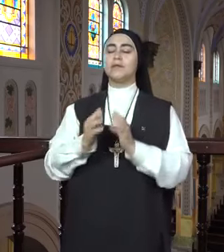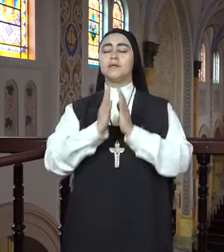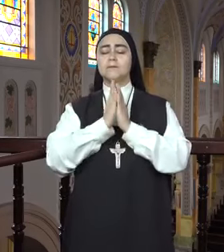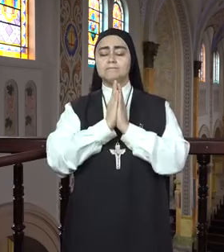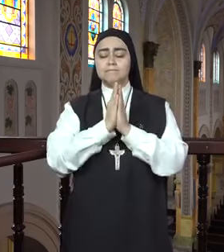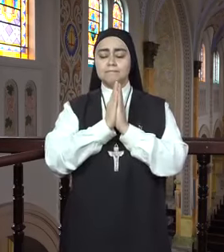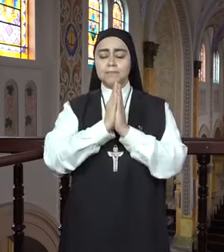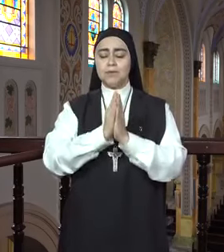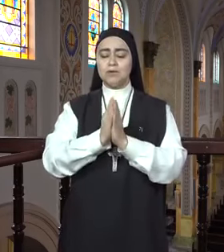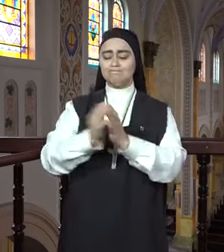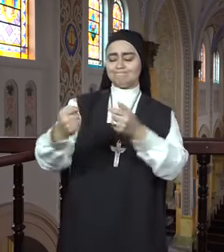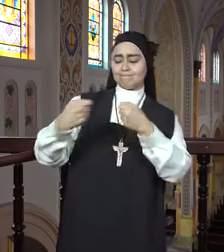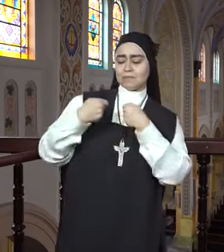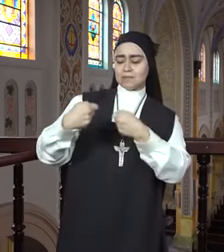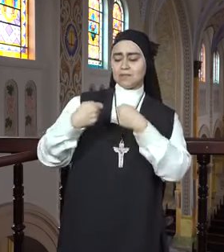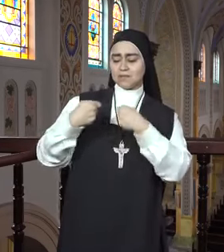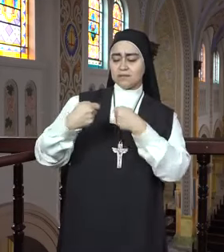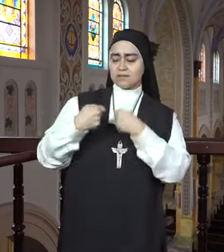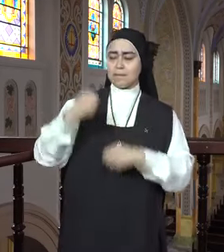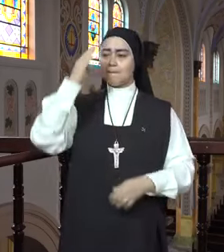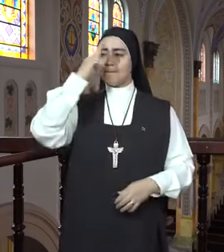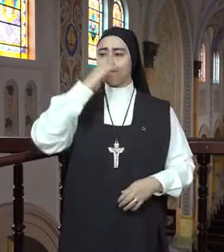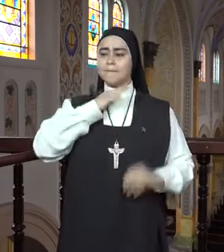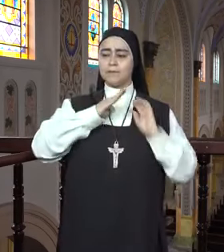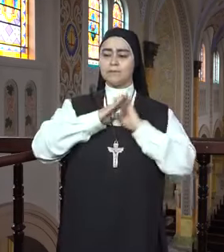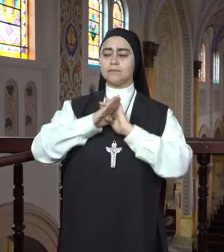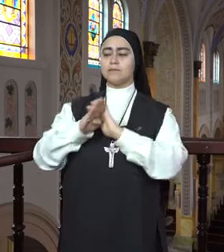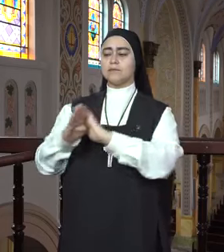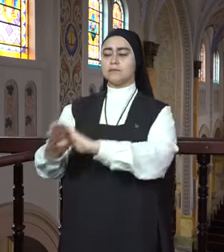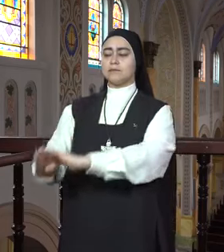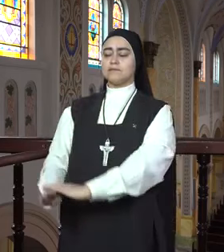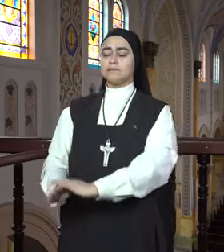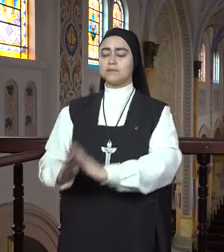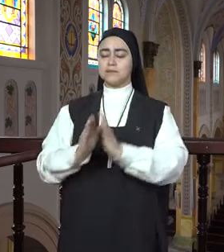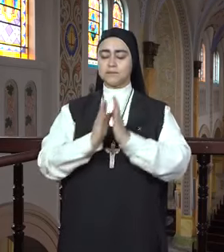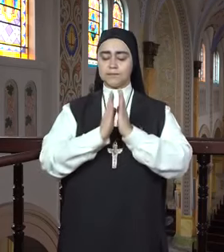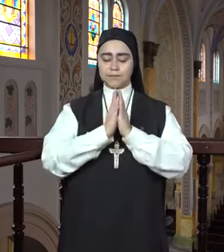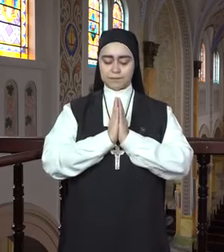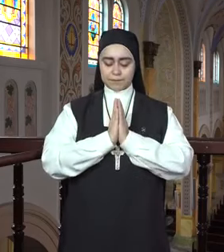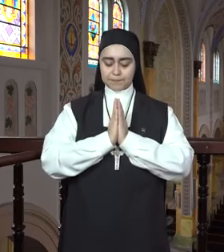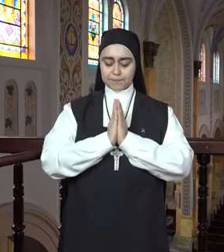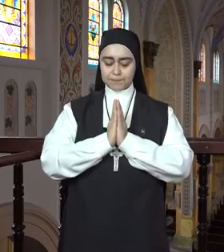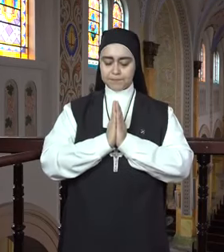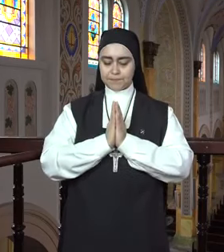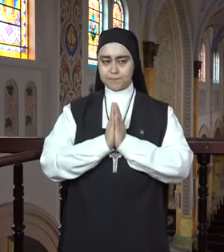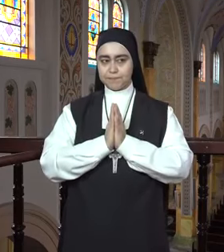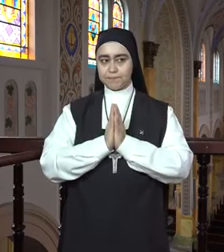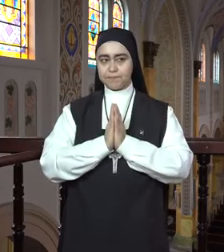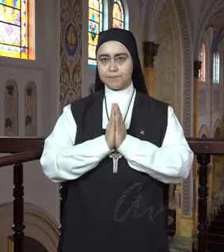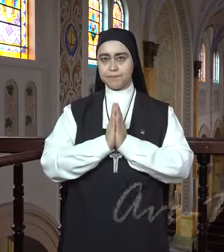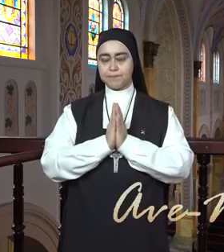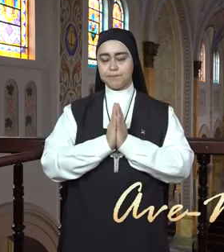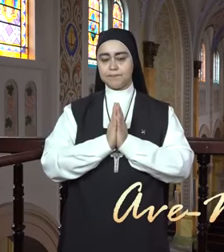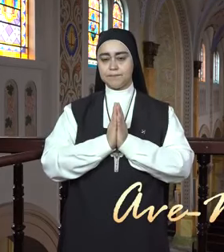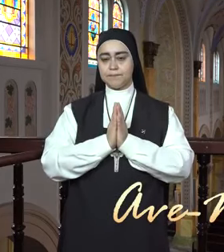tem ofendido. E não nos deixeis cair em tentação, mas livrai-nos do mal. Amém. Ave